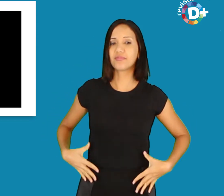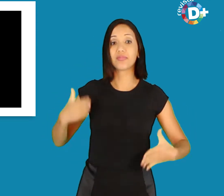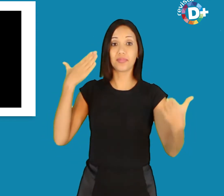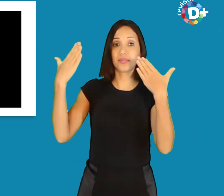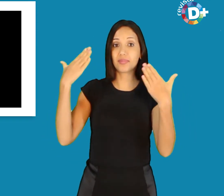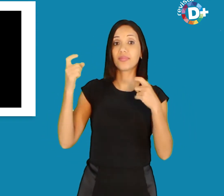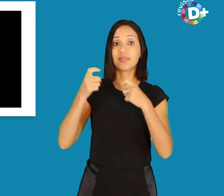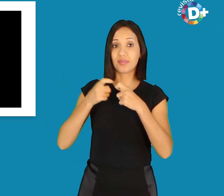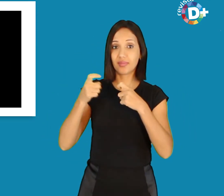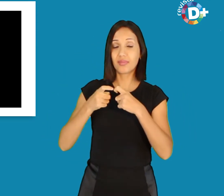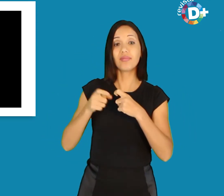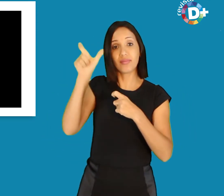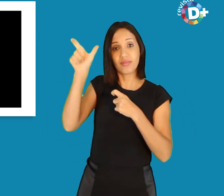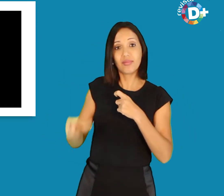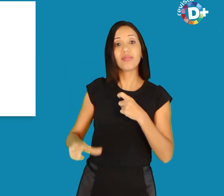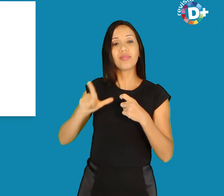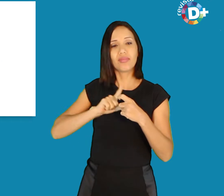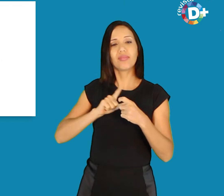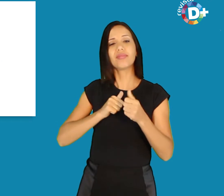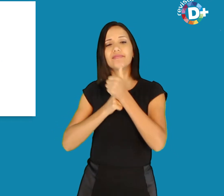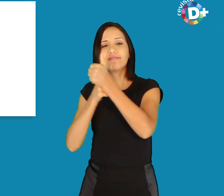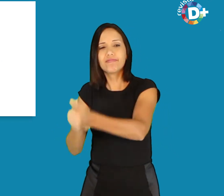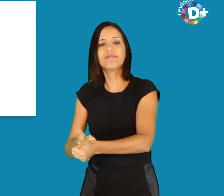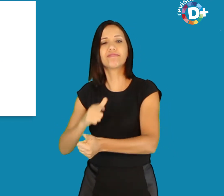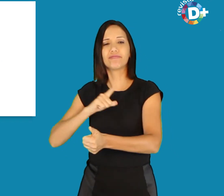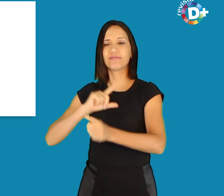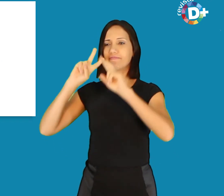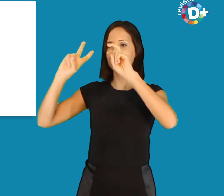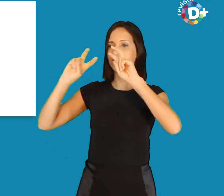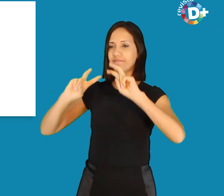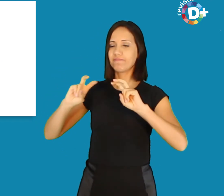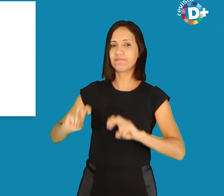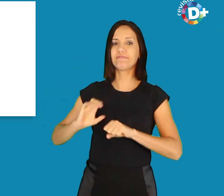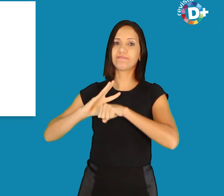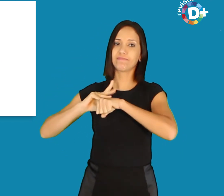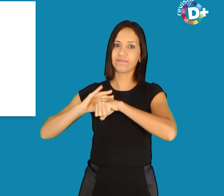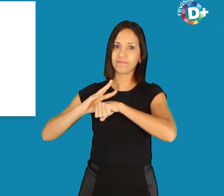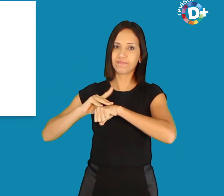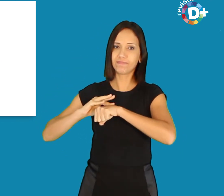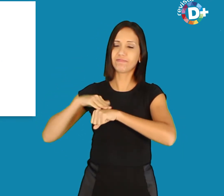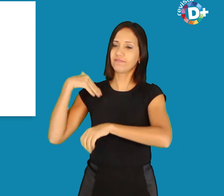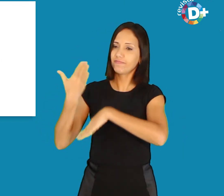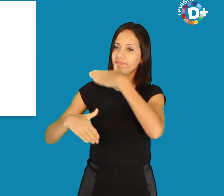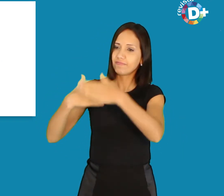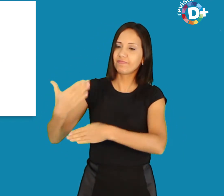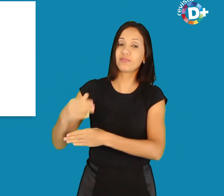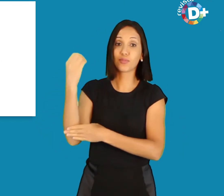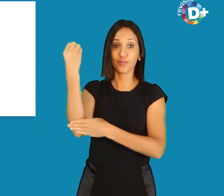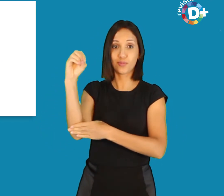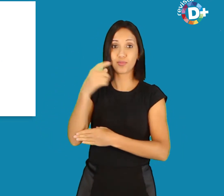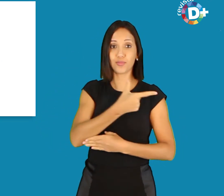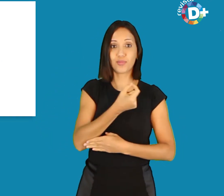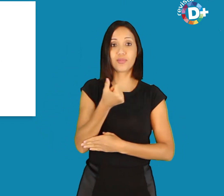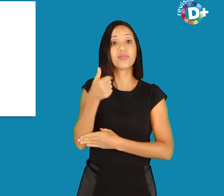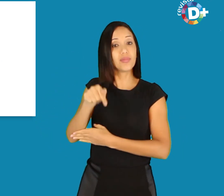e psicanálise efa desde que ainda investigavam sua doença e desde outubro de 2000 e